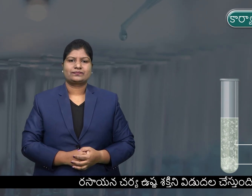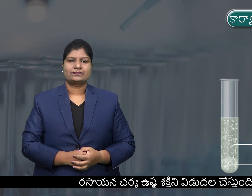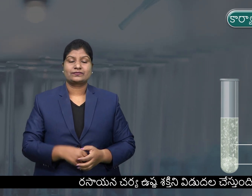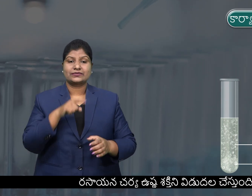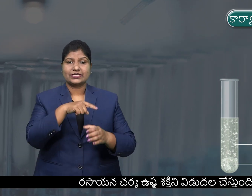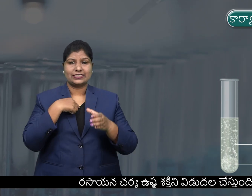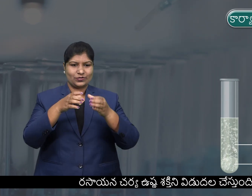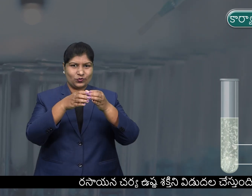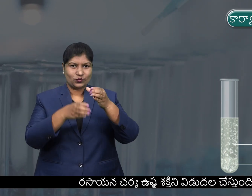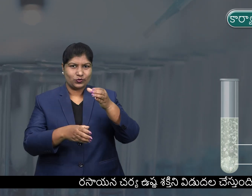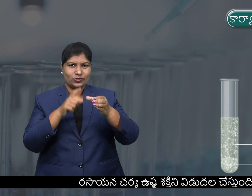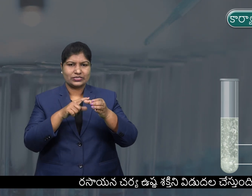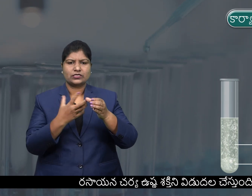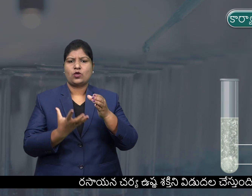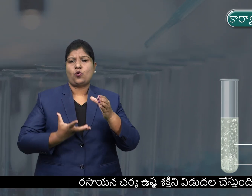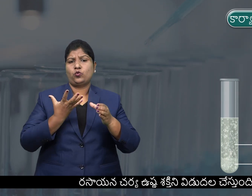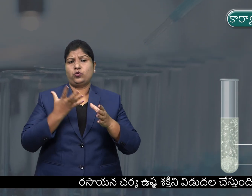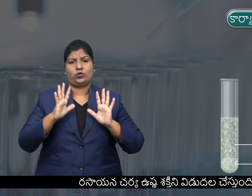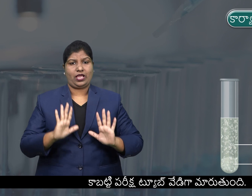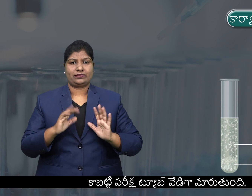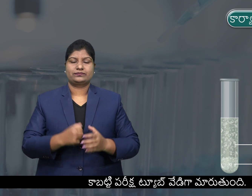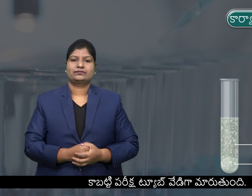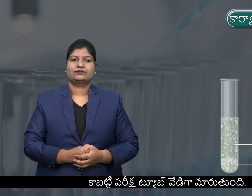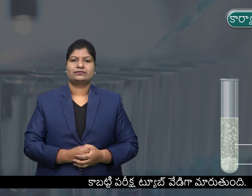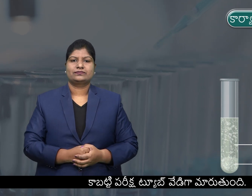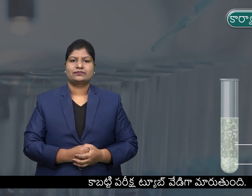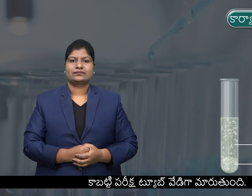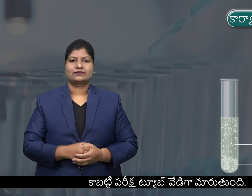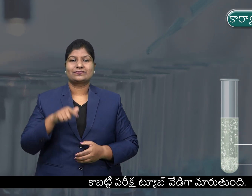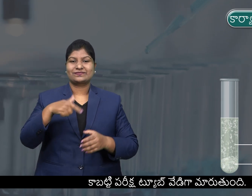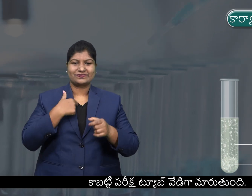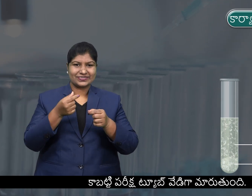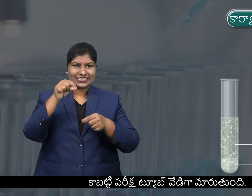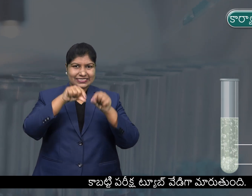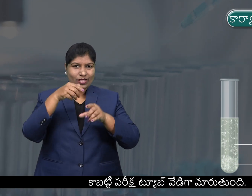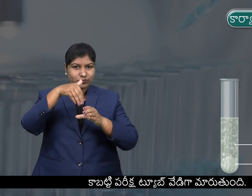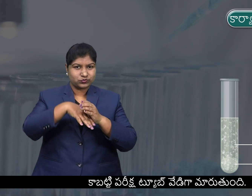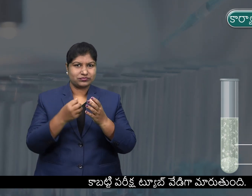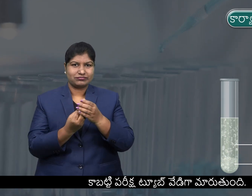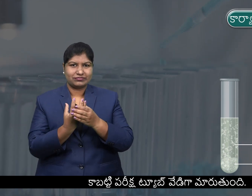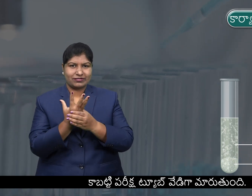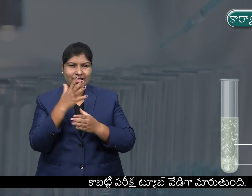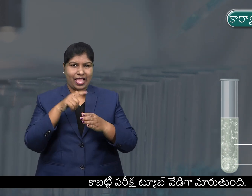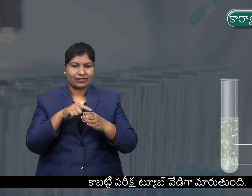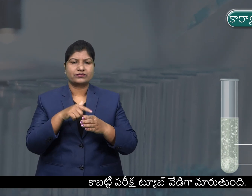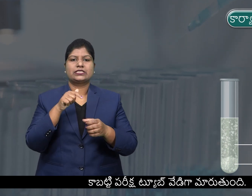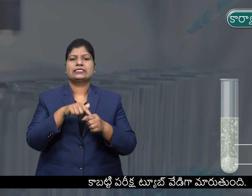రసాయన చర్య ఉష్ణశక్తిని విడుదల చేస్తుంది కాబట్టి టెస్ట్ ట్యూబ్ వేడిగా మారుతుంది.